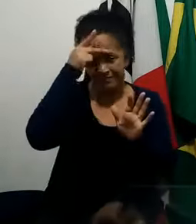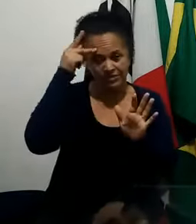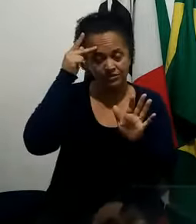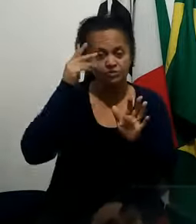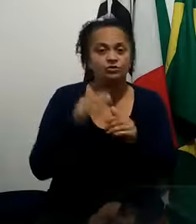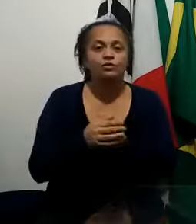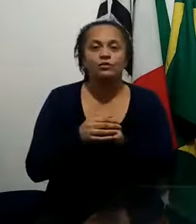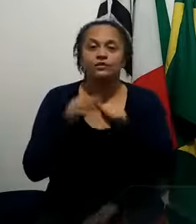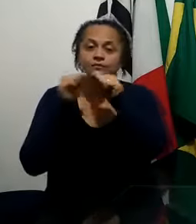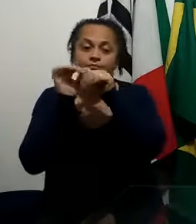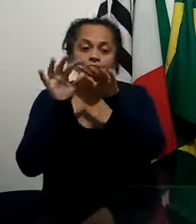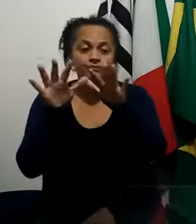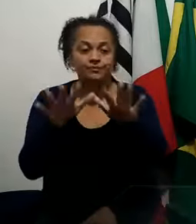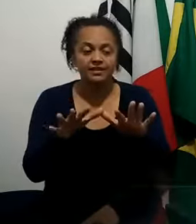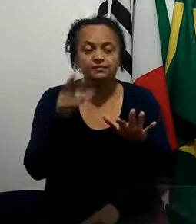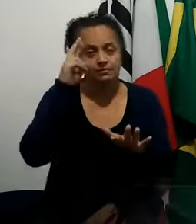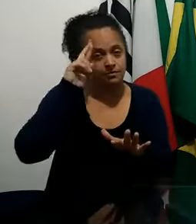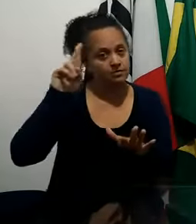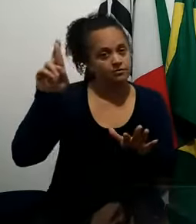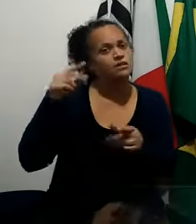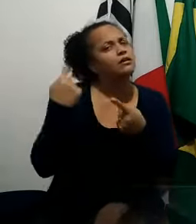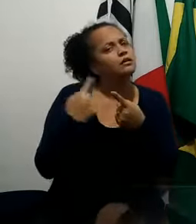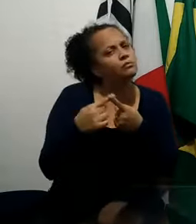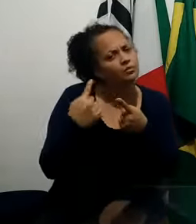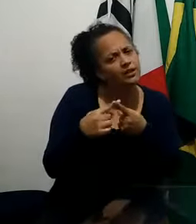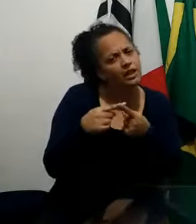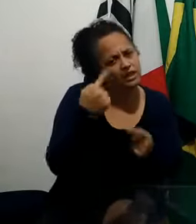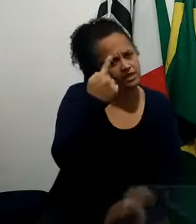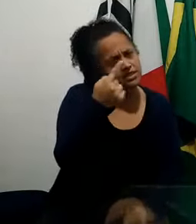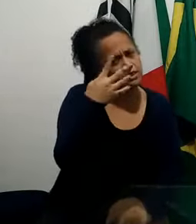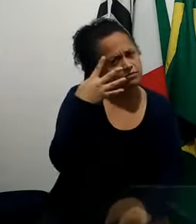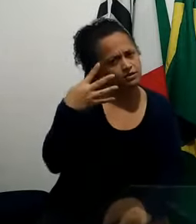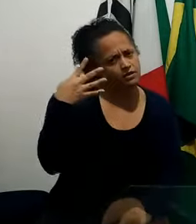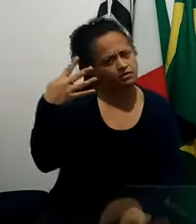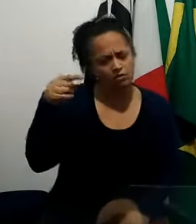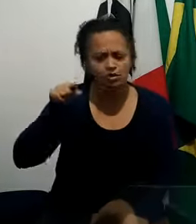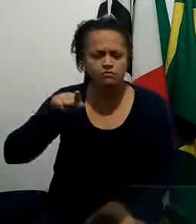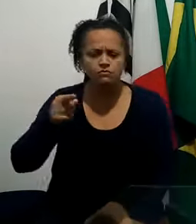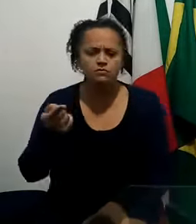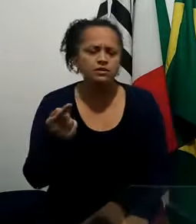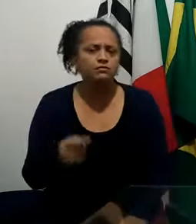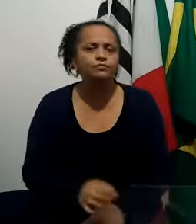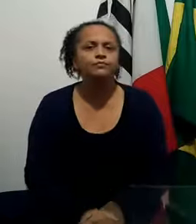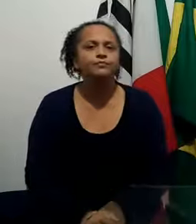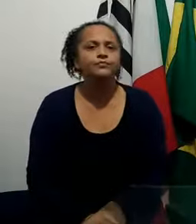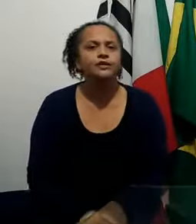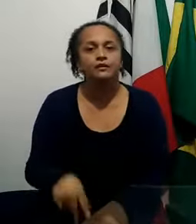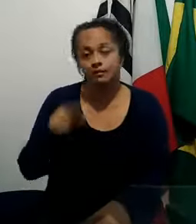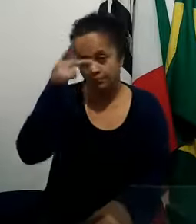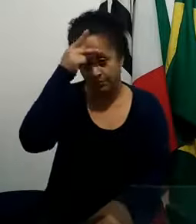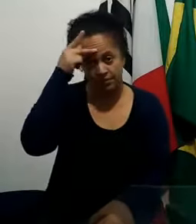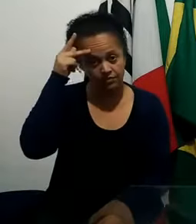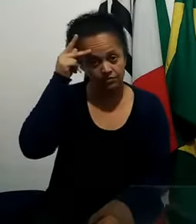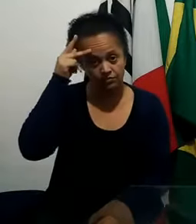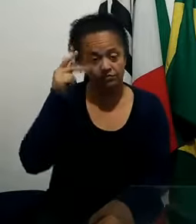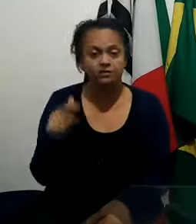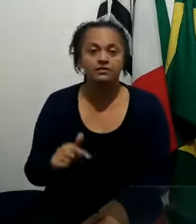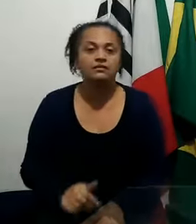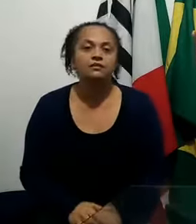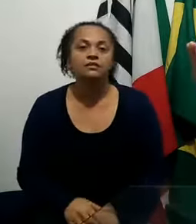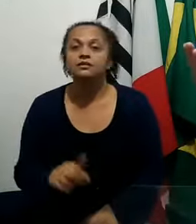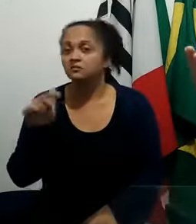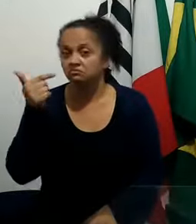Porque esses 144 mil que serão selados, eles vão ser poupados dos juízos que vão